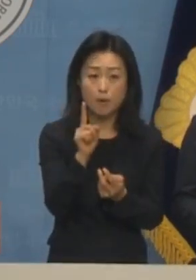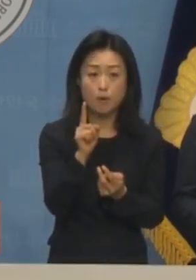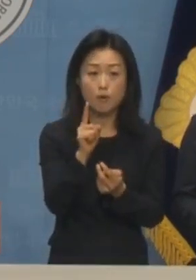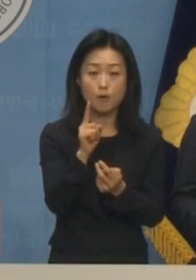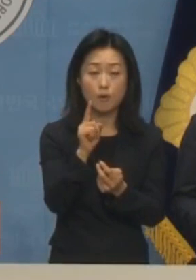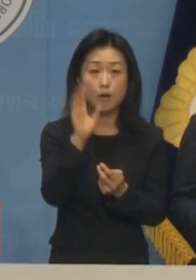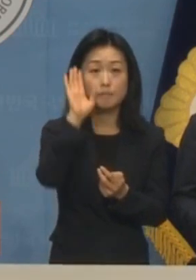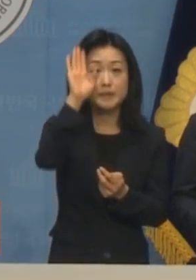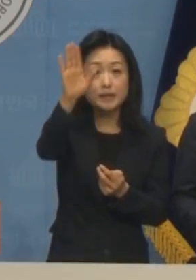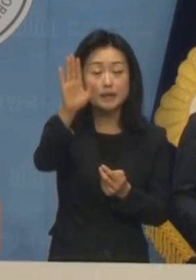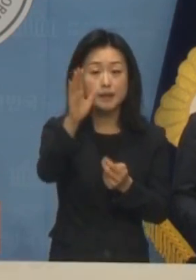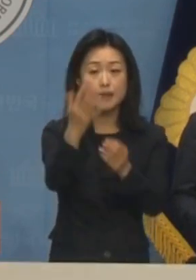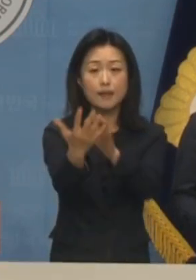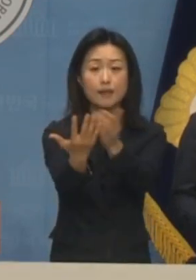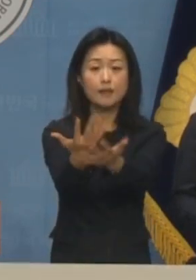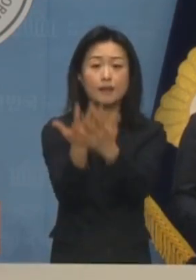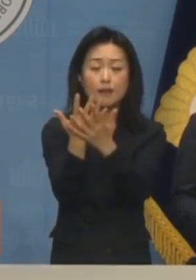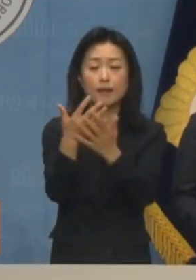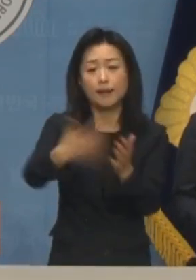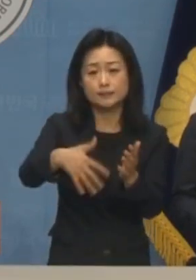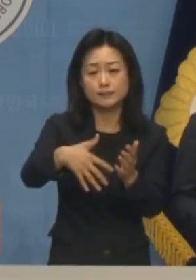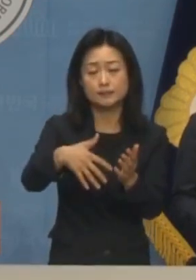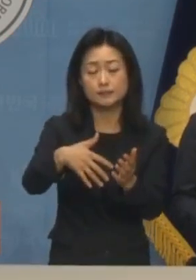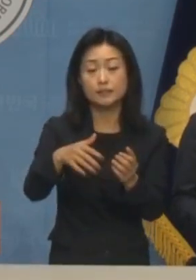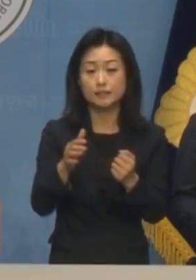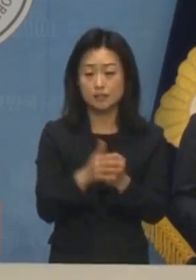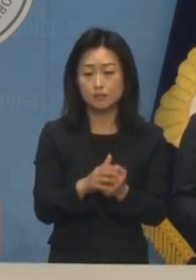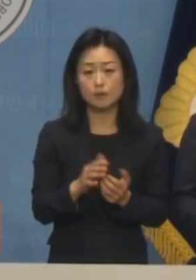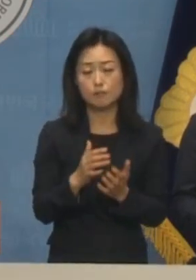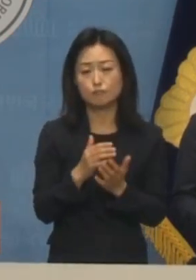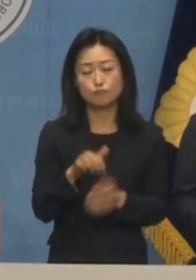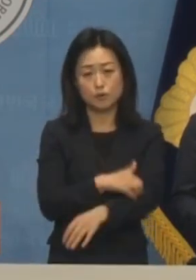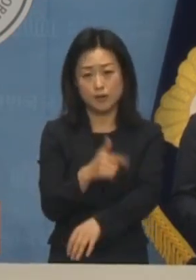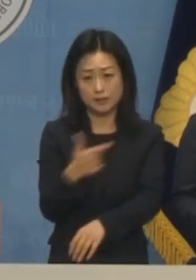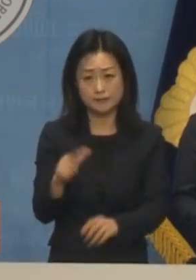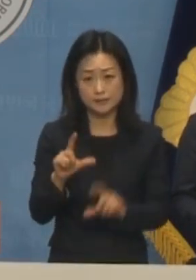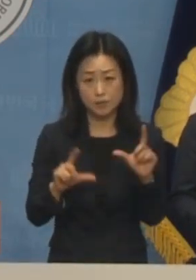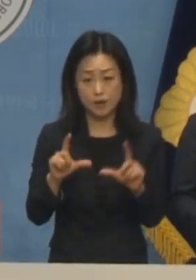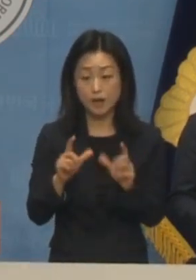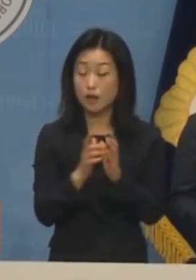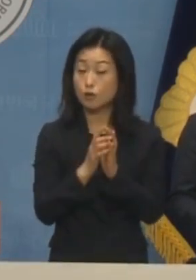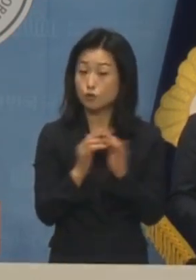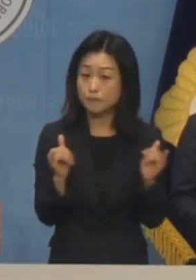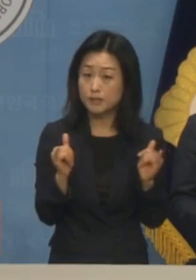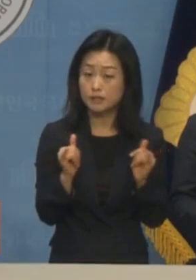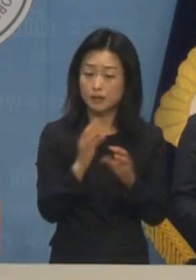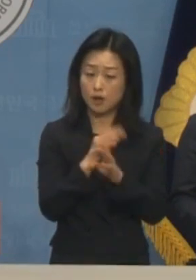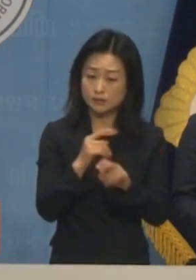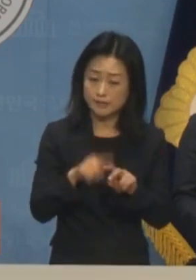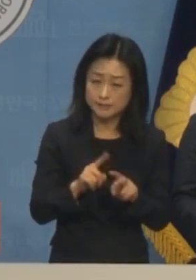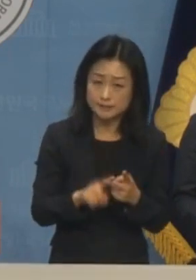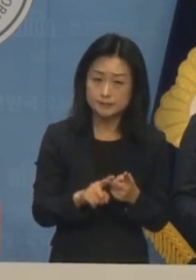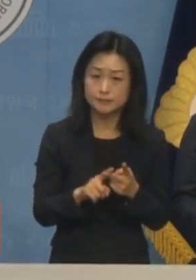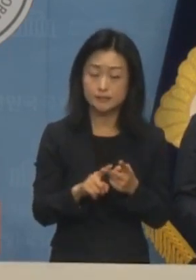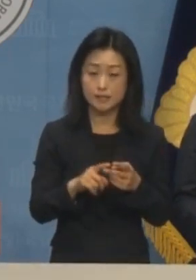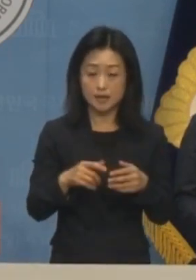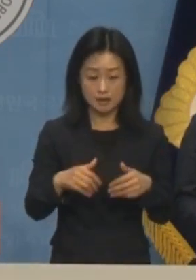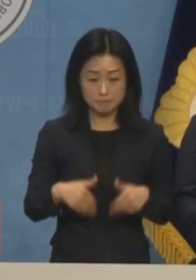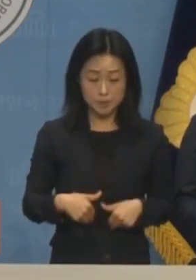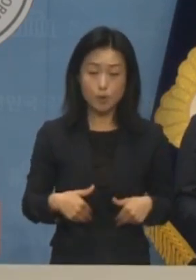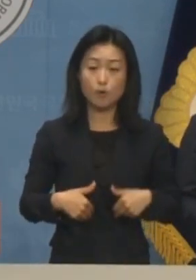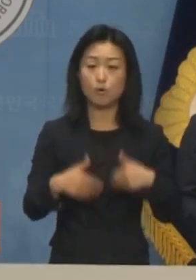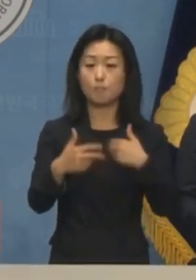청사진이 시급합니다. 모든 국민이 언제 어디서나 필수